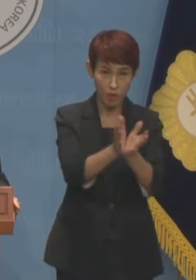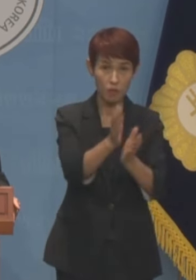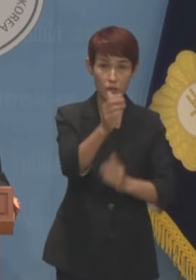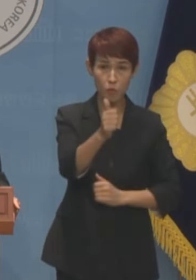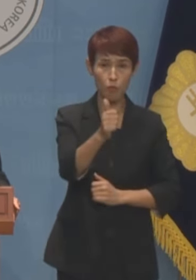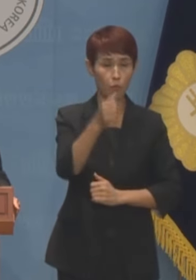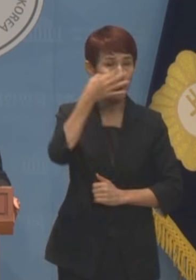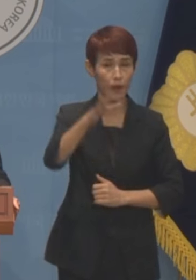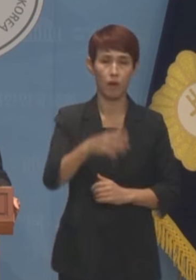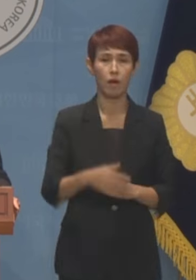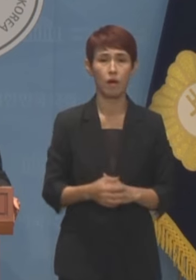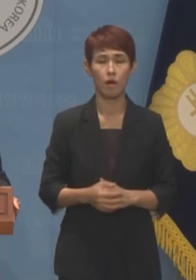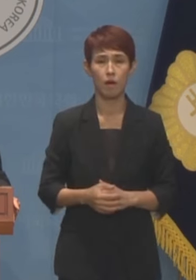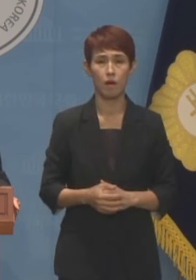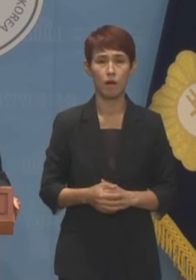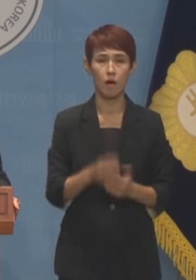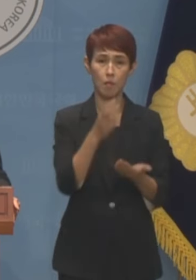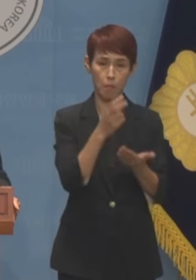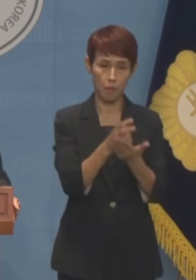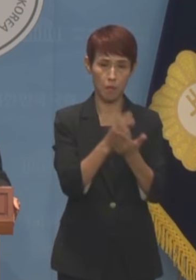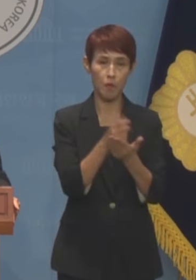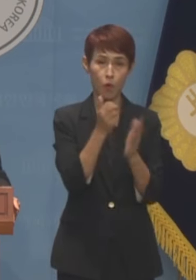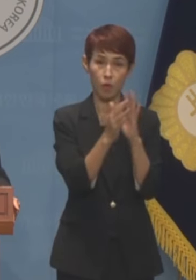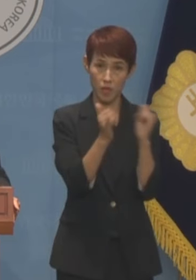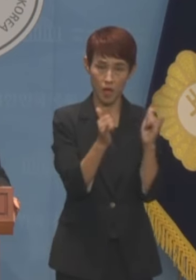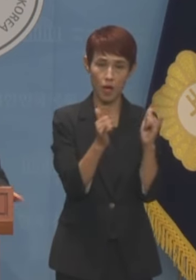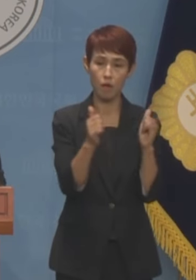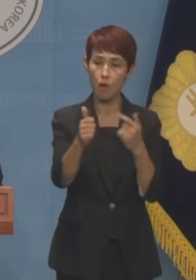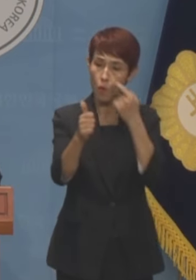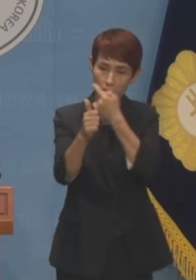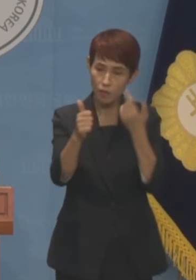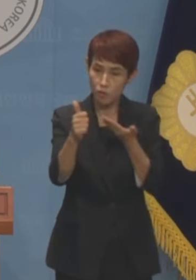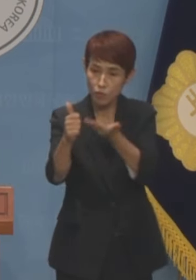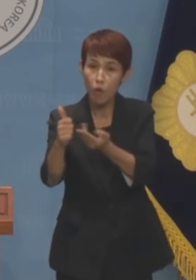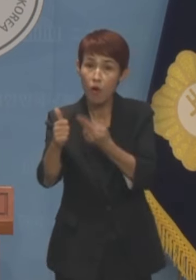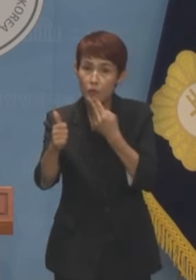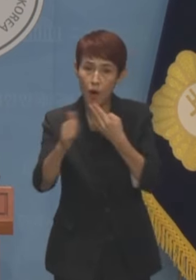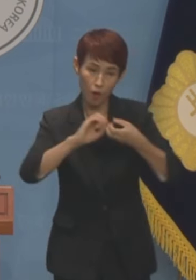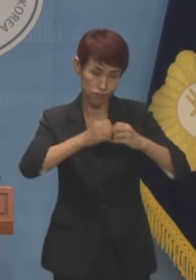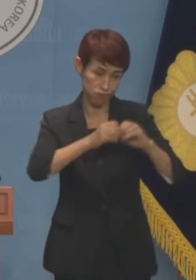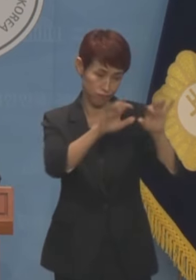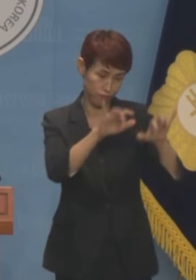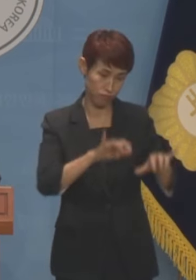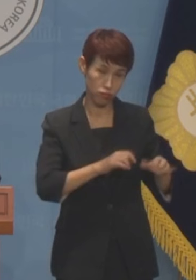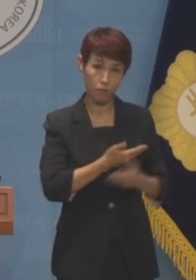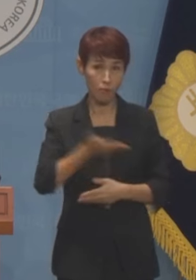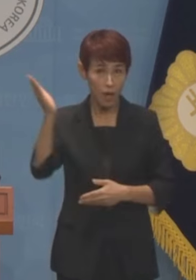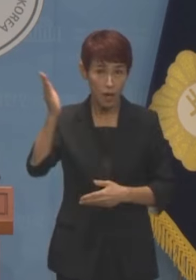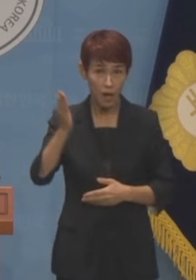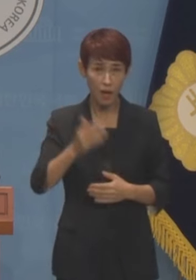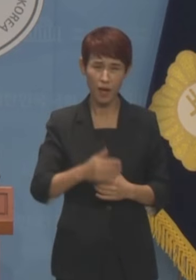봤다고 했습니다 법률 대리인이 의뢰인에게 확인 하지 않고 자기들 멋대로 답변서를 써